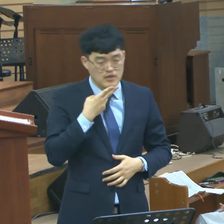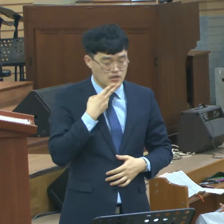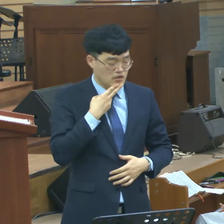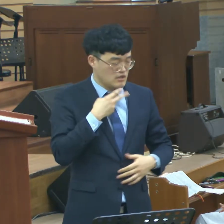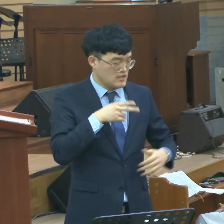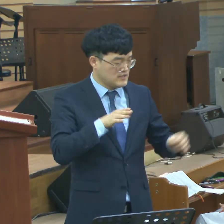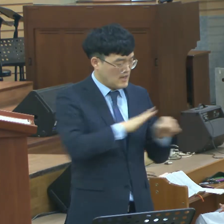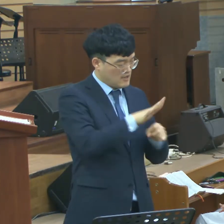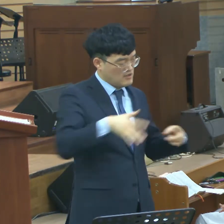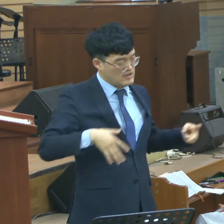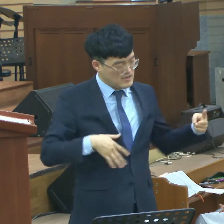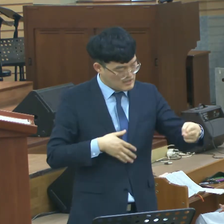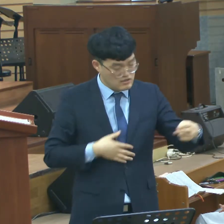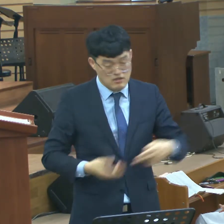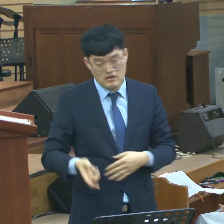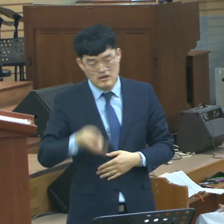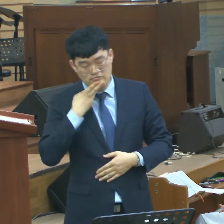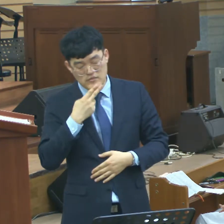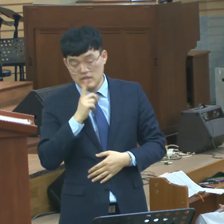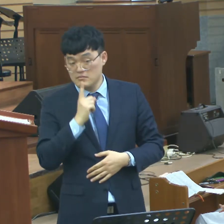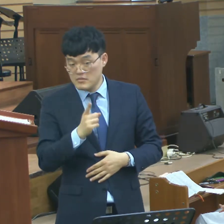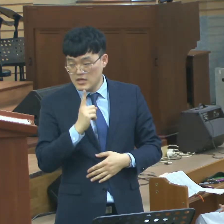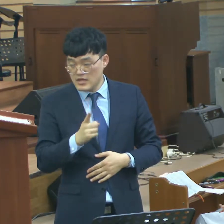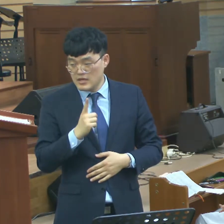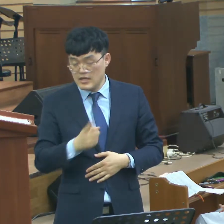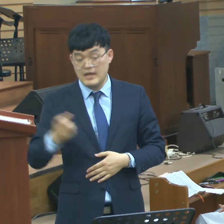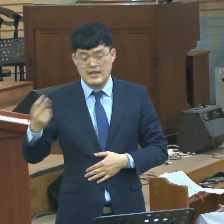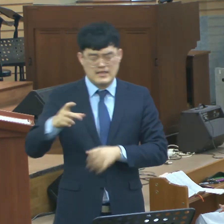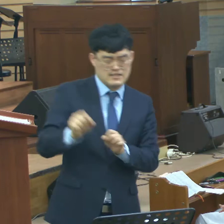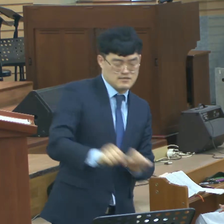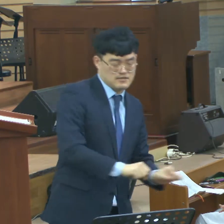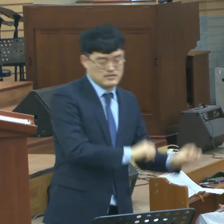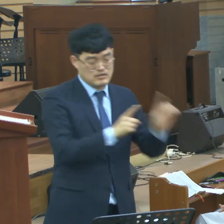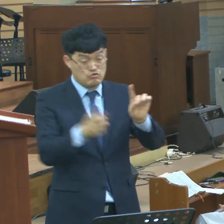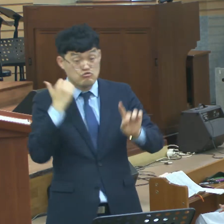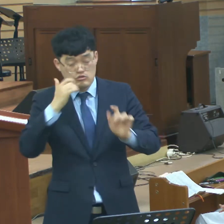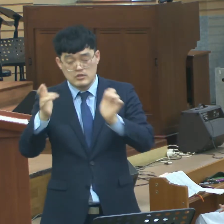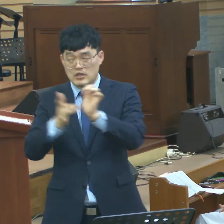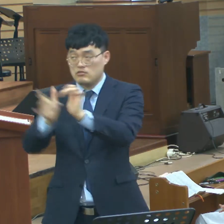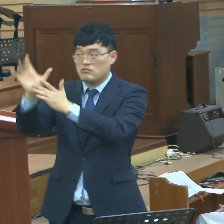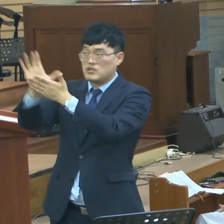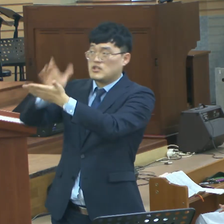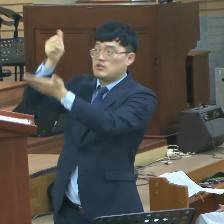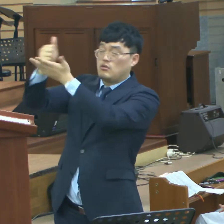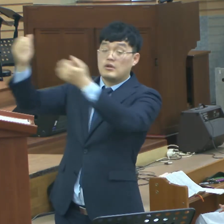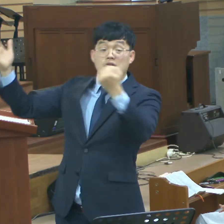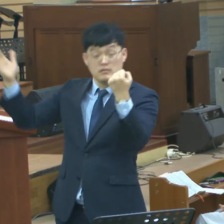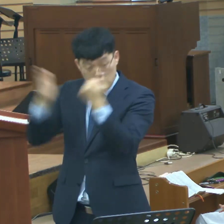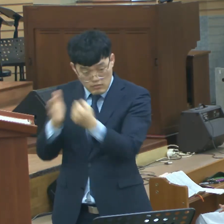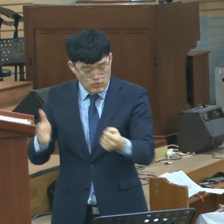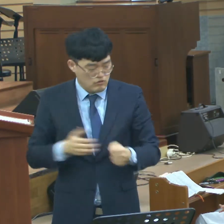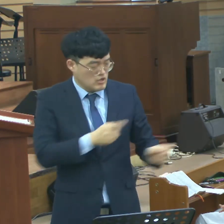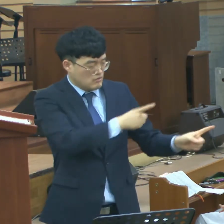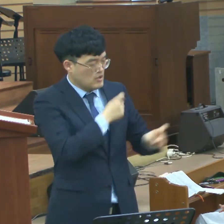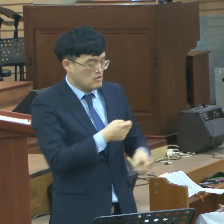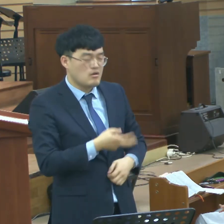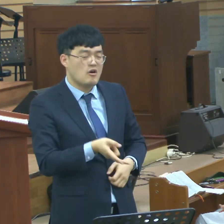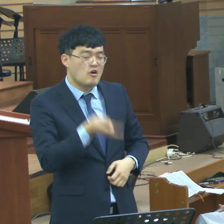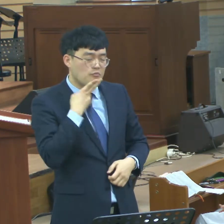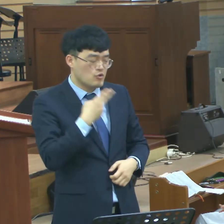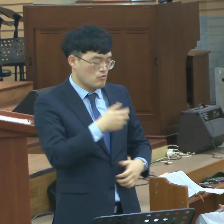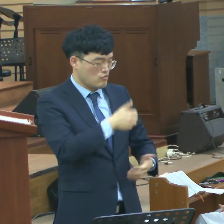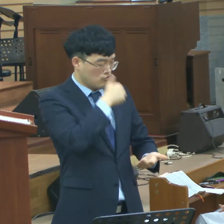가지 질문을 한 그 중심에 다시 살아나시는 그리스도 예수님이시기 때문에 예수님을